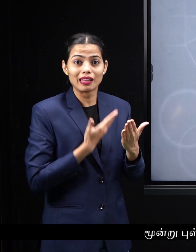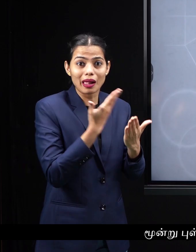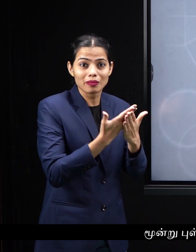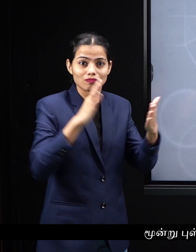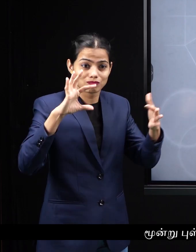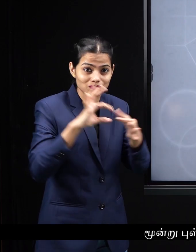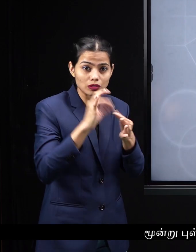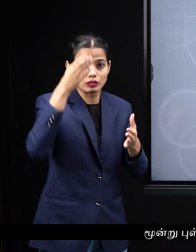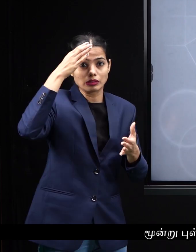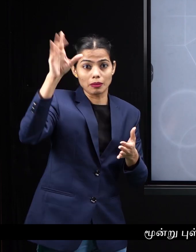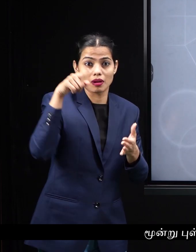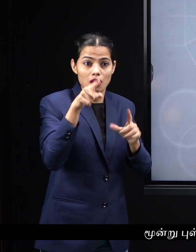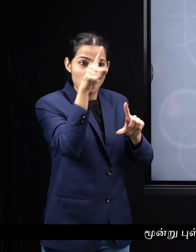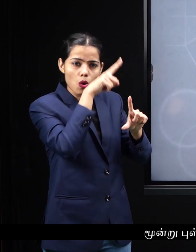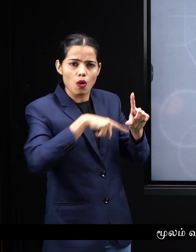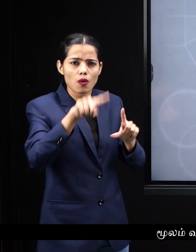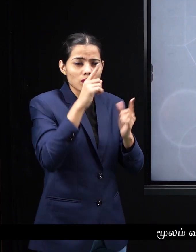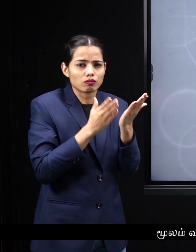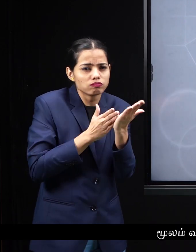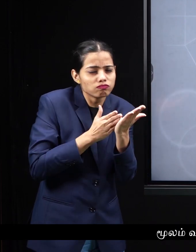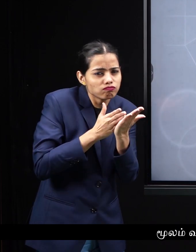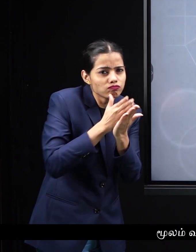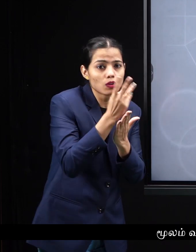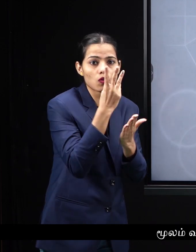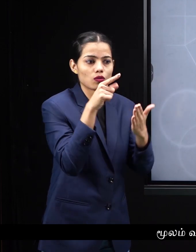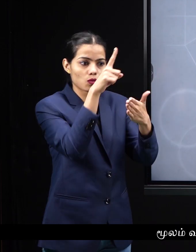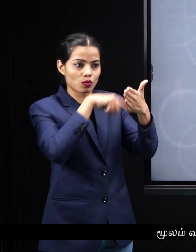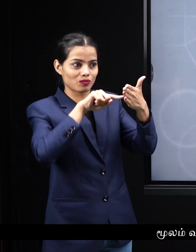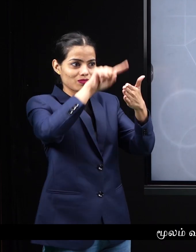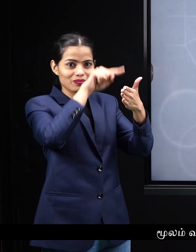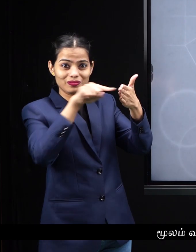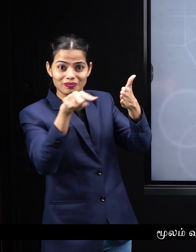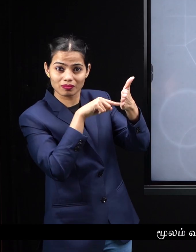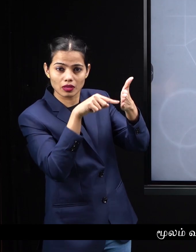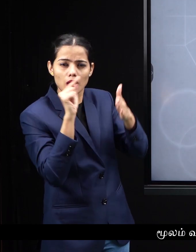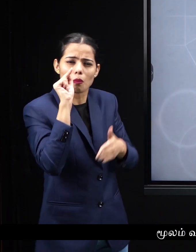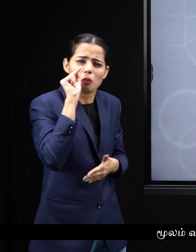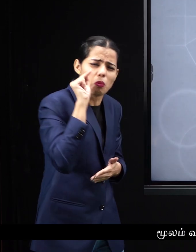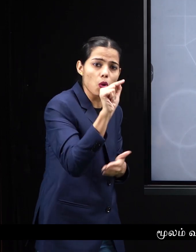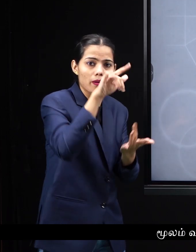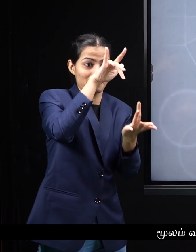3 புள்ளிகள் மற்றும் அதன் சுற்றளவு வட்டத்தின் மூலம் வட்டத்தின் கருத்தை பயன்படுத்துவீர்கள்.